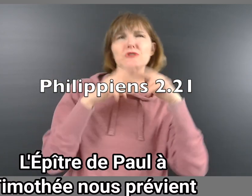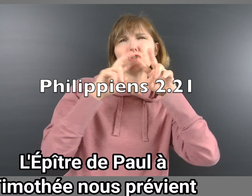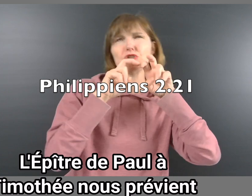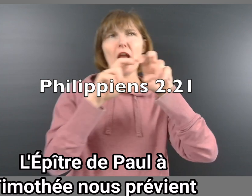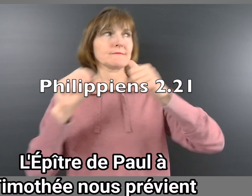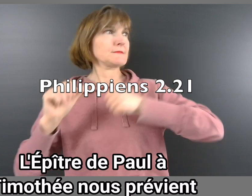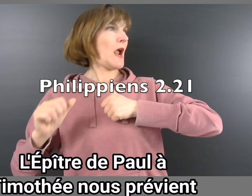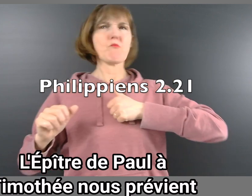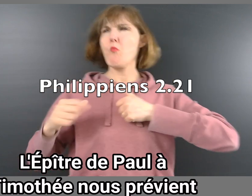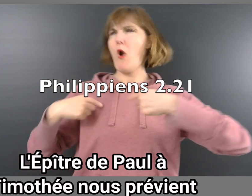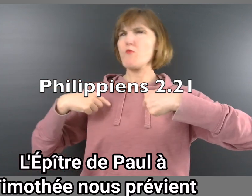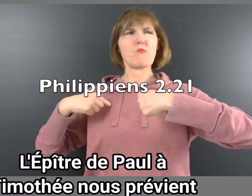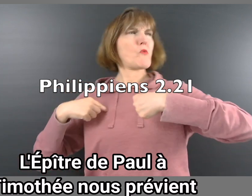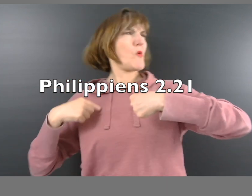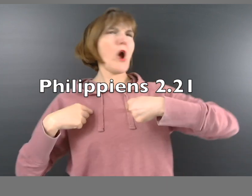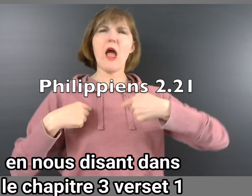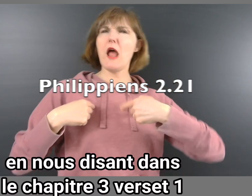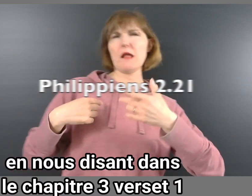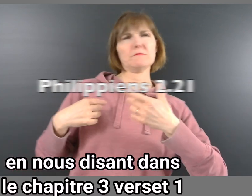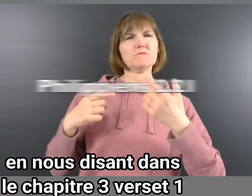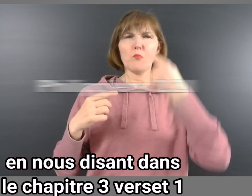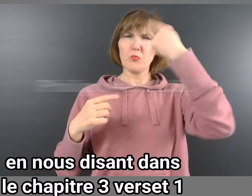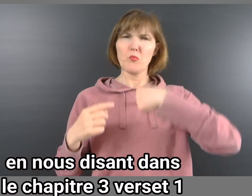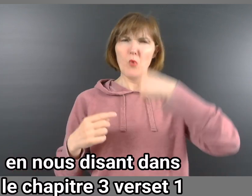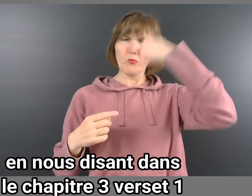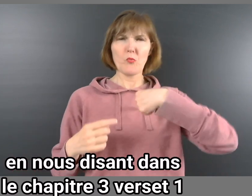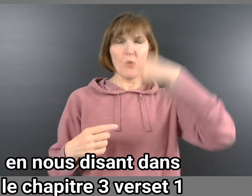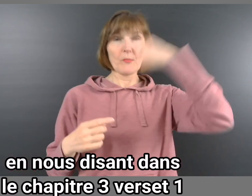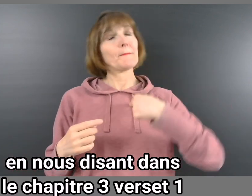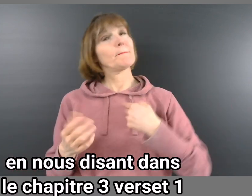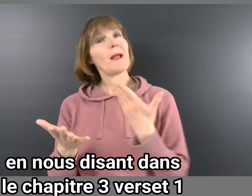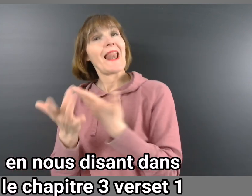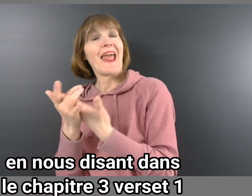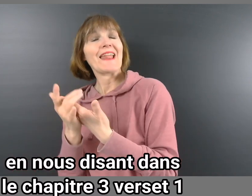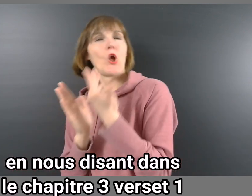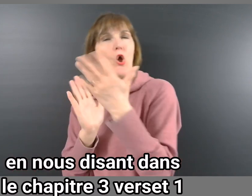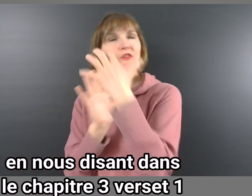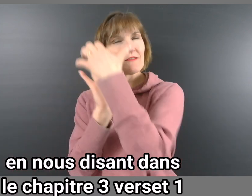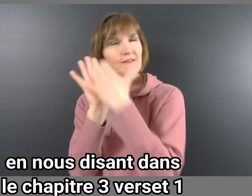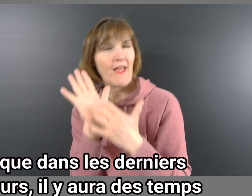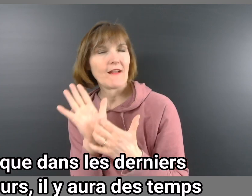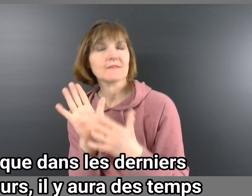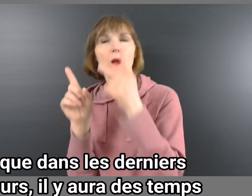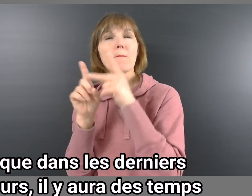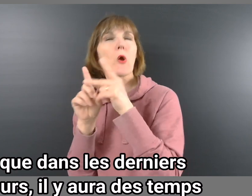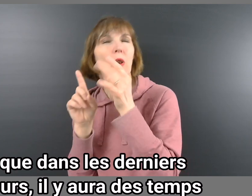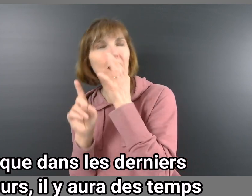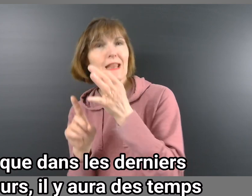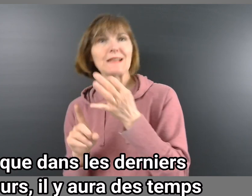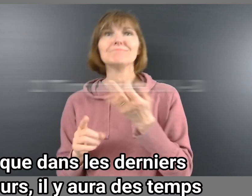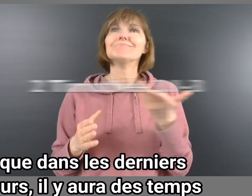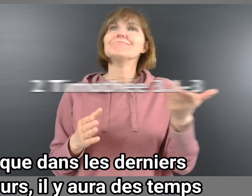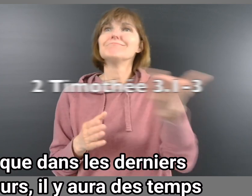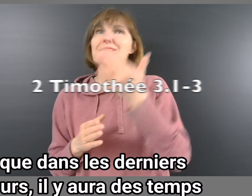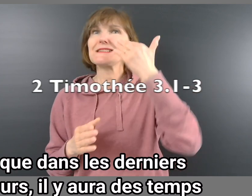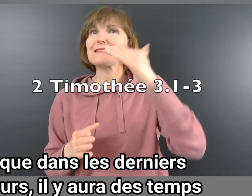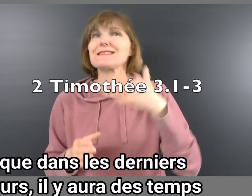Timothée nous prévient en nous disant dans le chapitre 3 verset 1 « Sache que dans les derniers jours, il y aura des